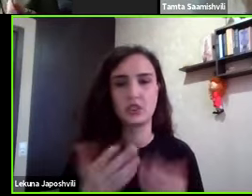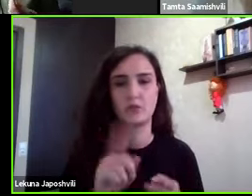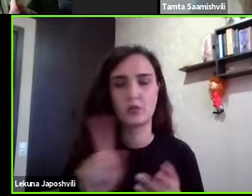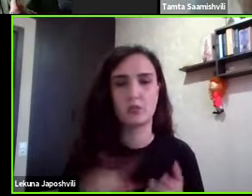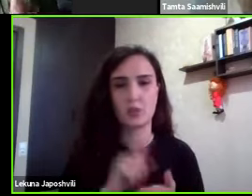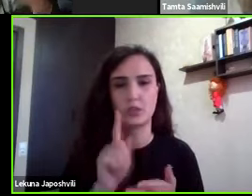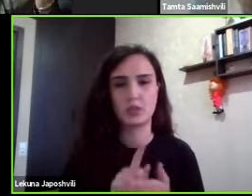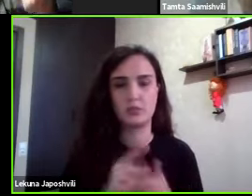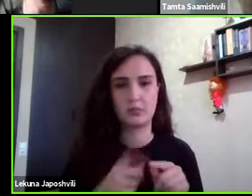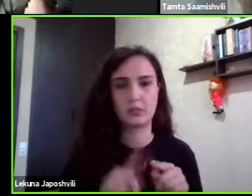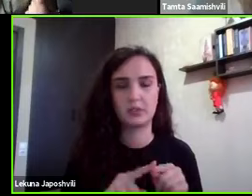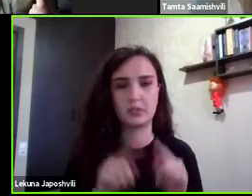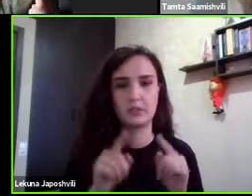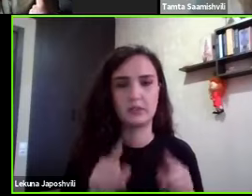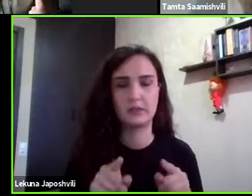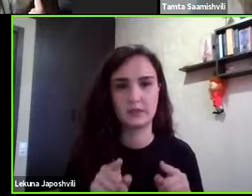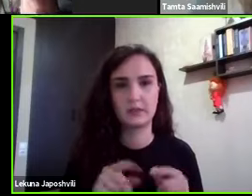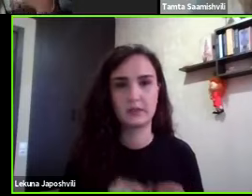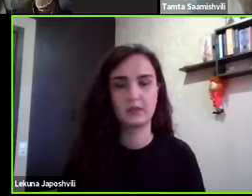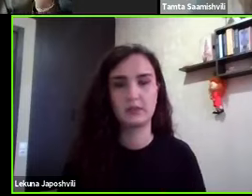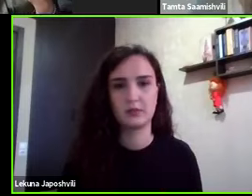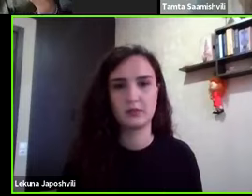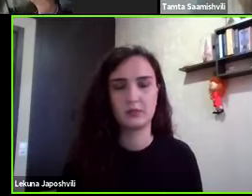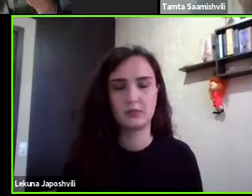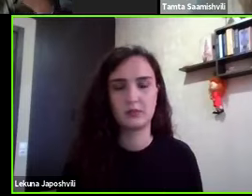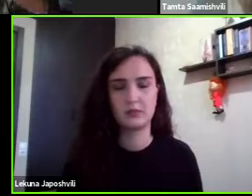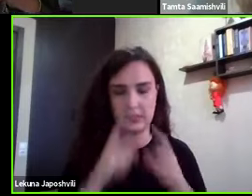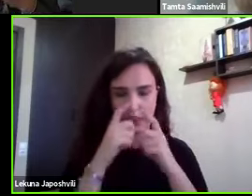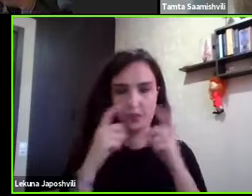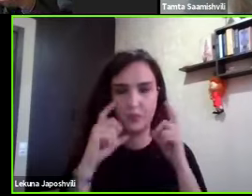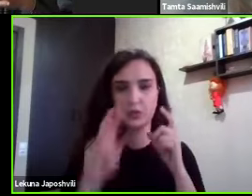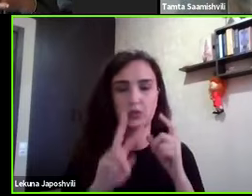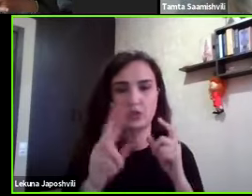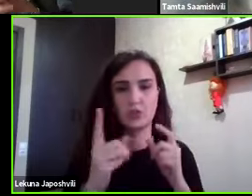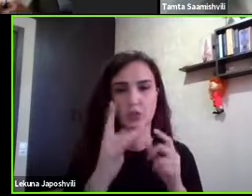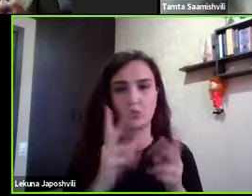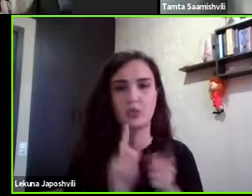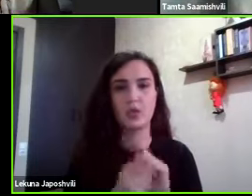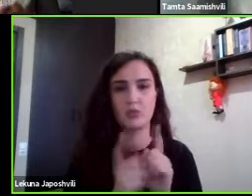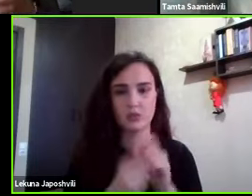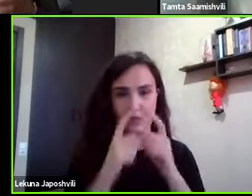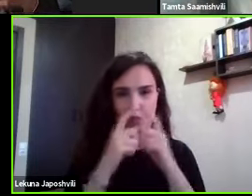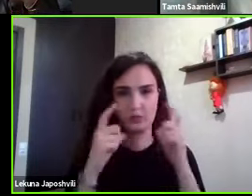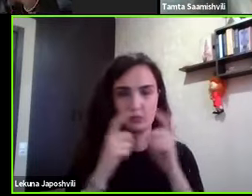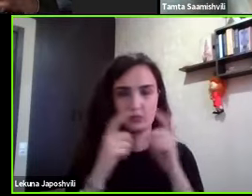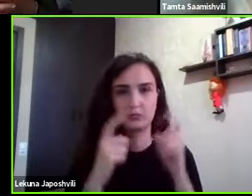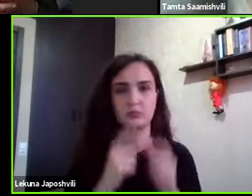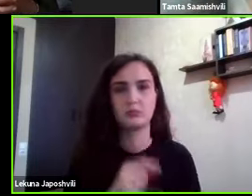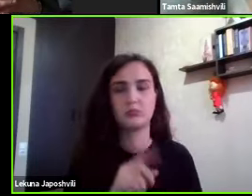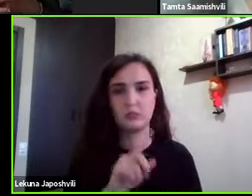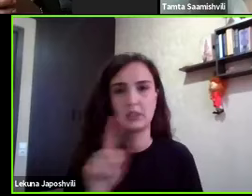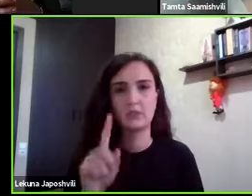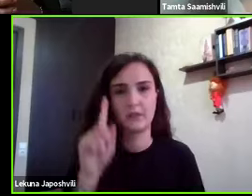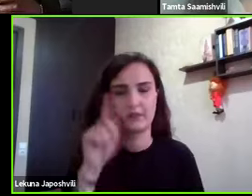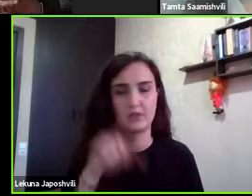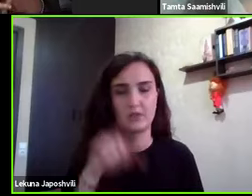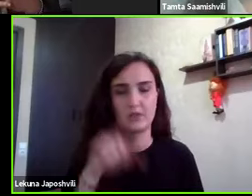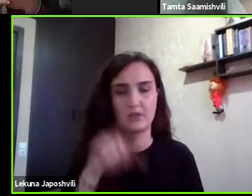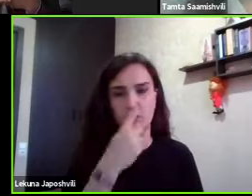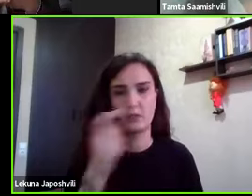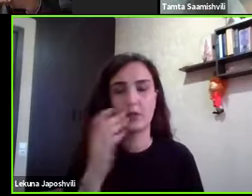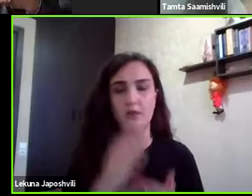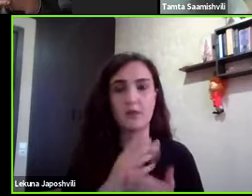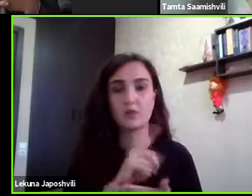აუცილებლად დავიცვათ და ეს ნიღაბი გავიკეთოთ, რომელიც 2 საათში ერთხელ უნდა გამოცვალოთ ხოლმე, მაგრამ ვიცით მოწოდება გვაქვს,